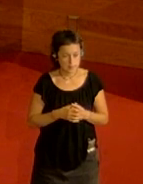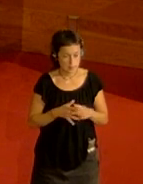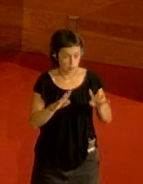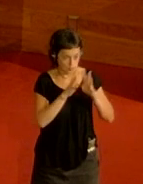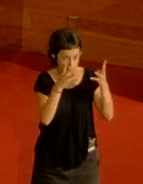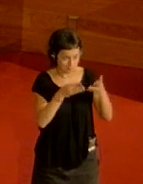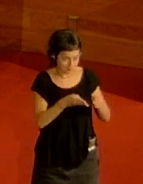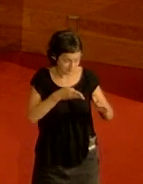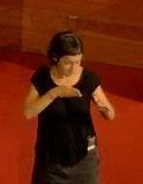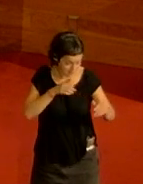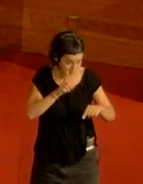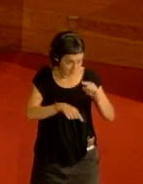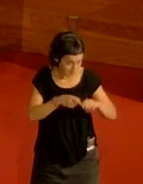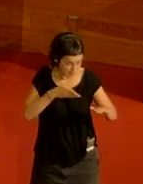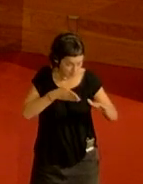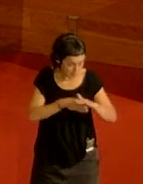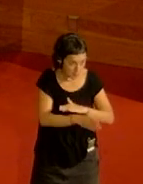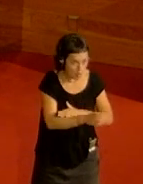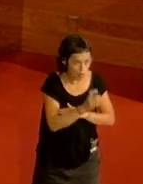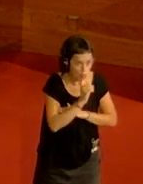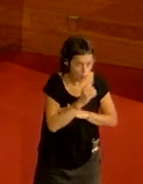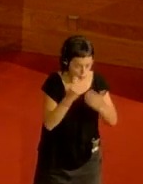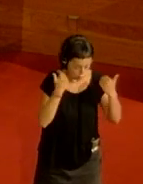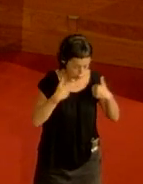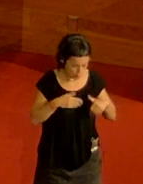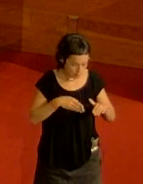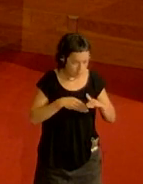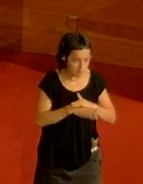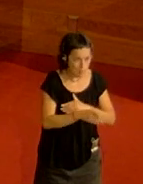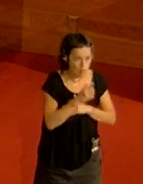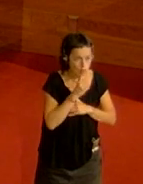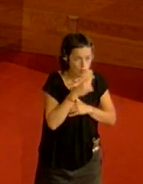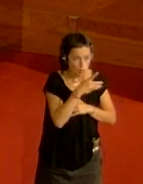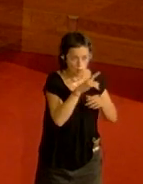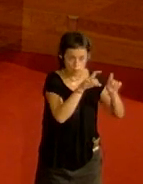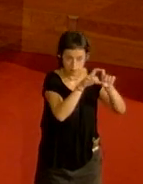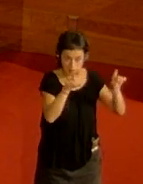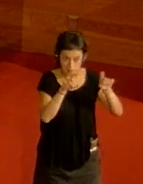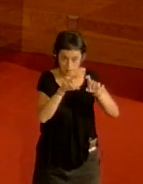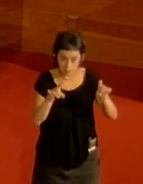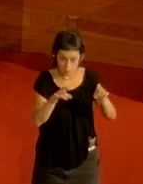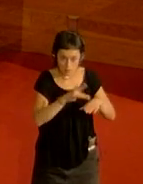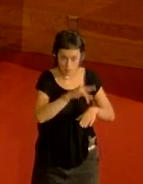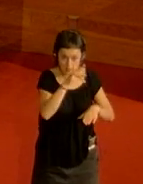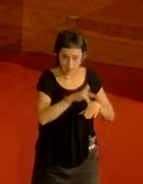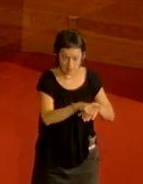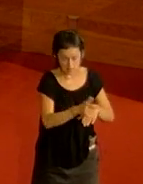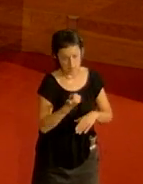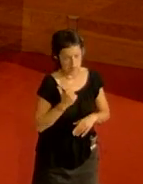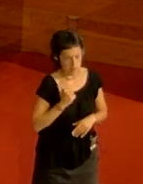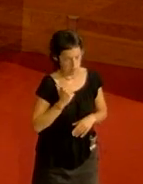eh de eh del yo el yo como entrada a la a las redes sociales y el yo como entrada al